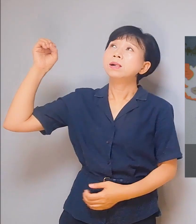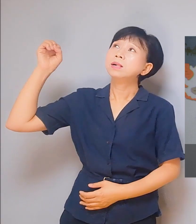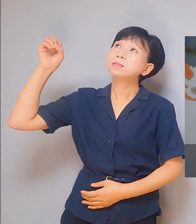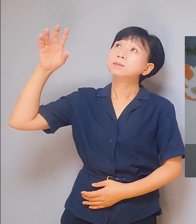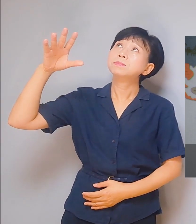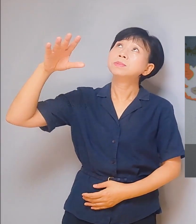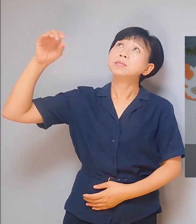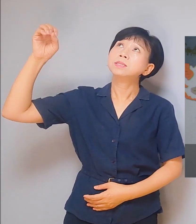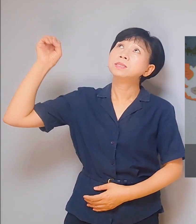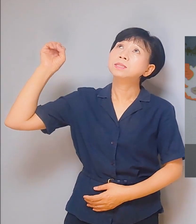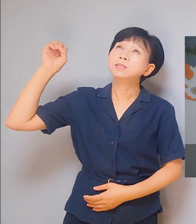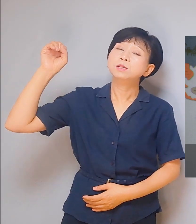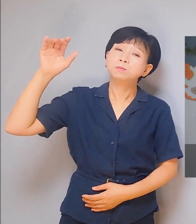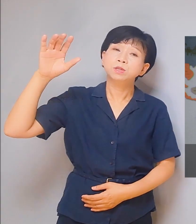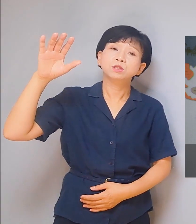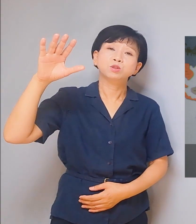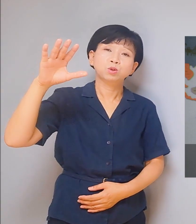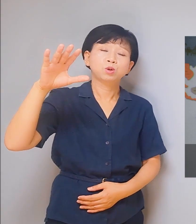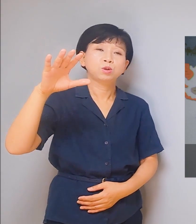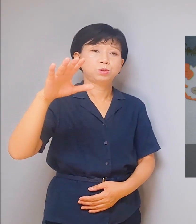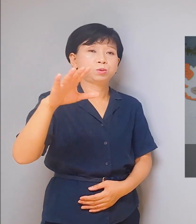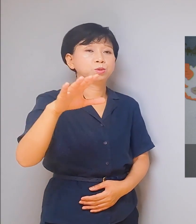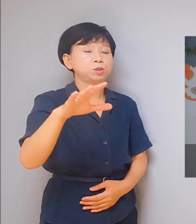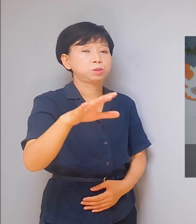어두움에 밝은 빛을